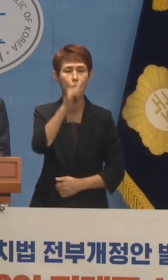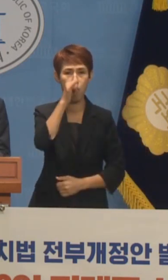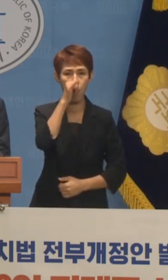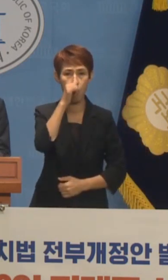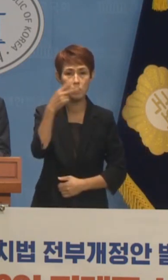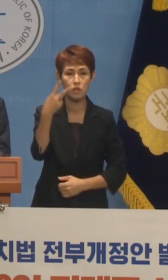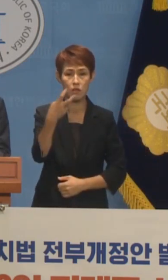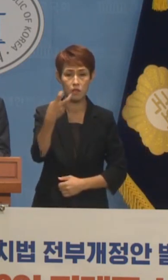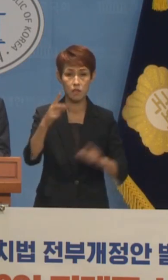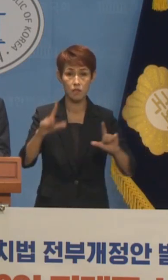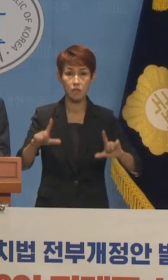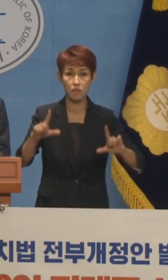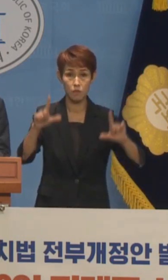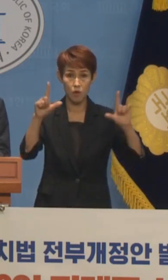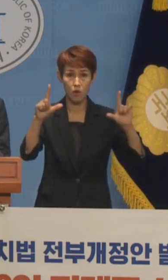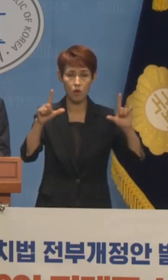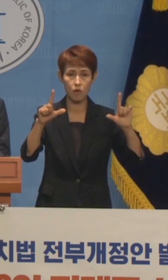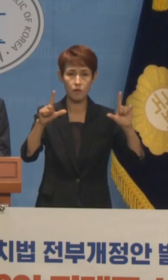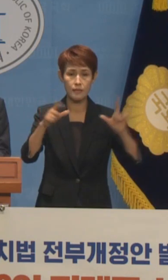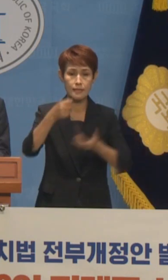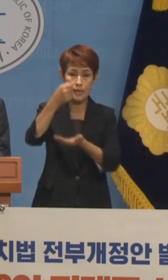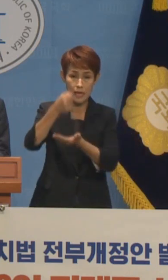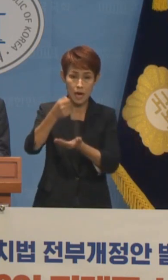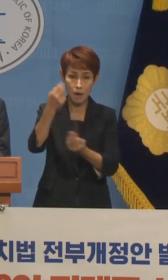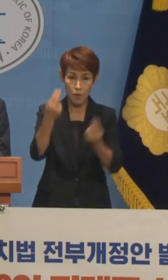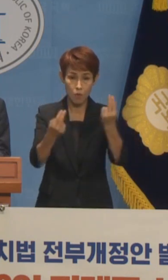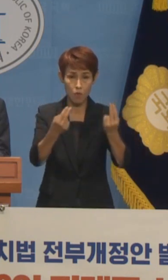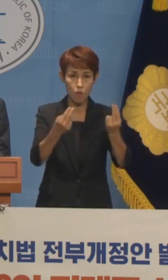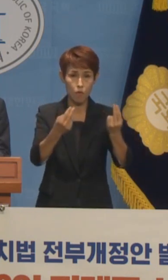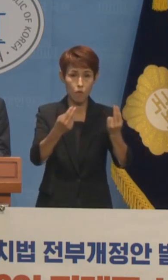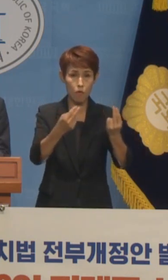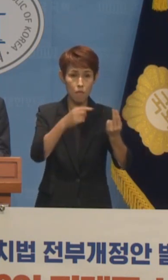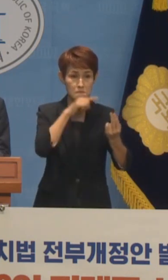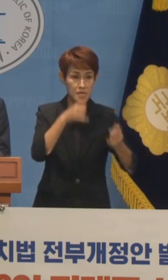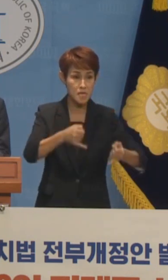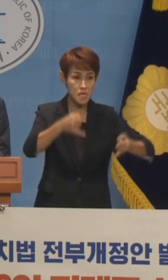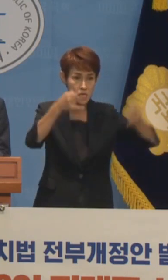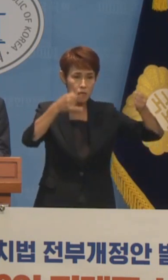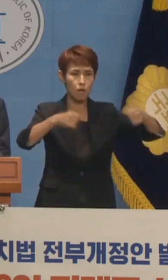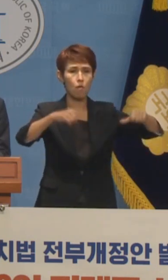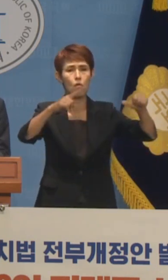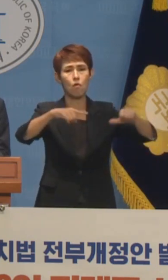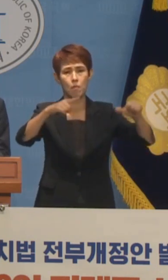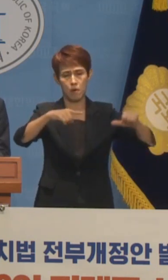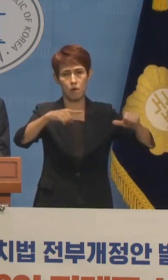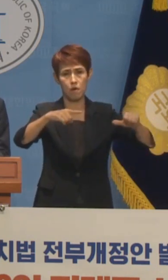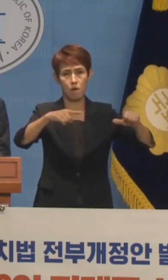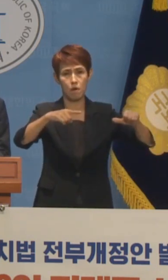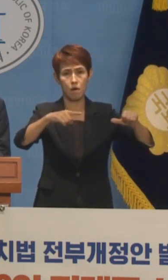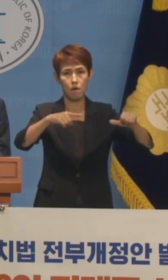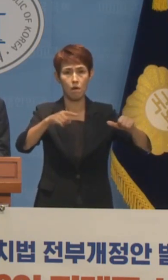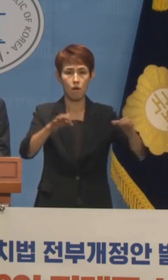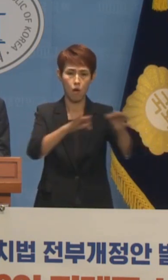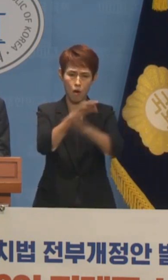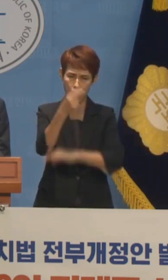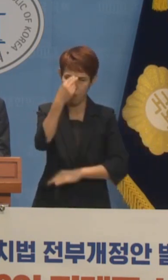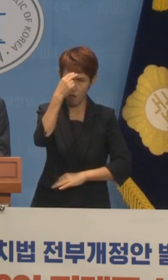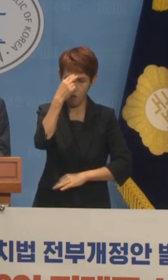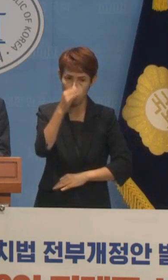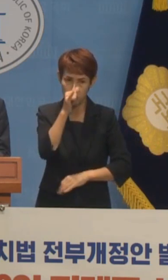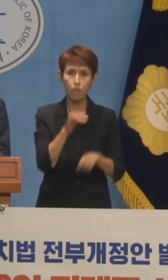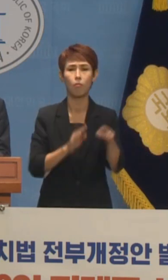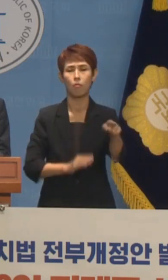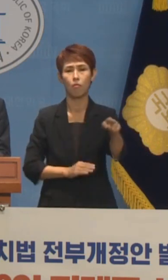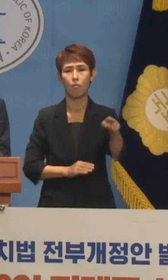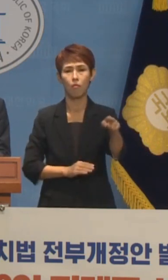2022년 기준 자산 대비 부채가 5배에 달하는 등 위원 모두 일지 감치 경영 부실이 지적되었고